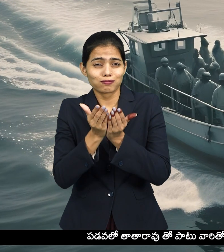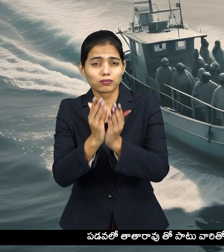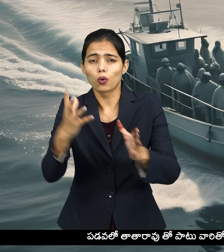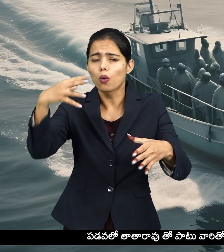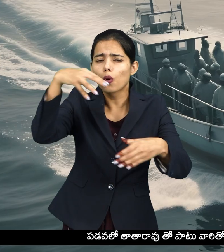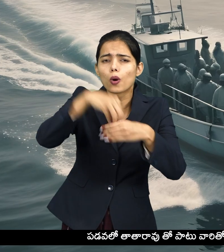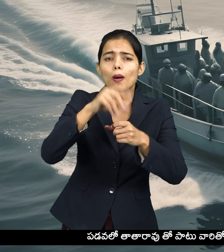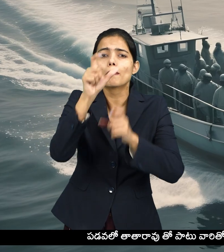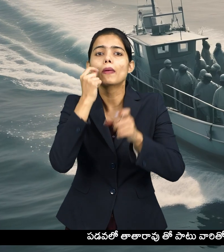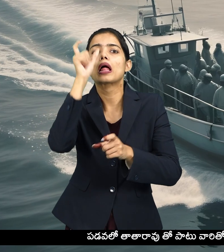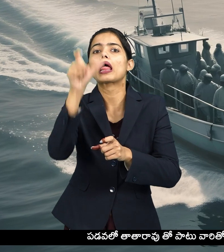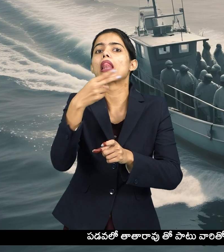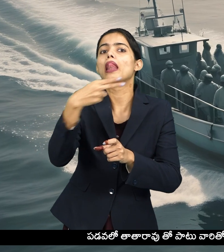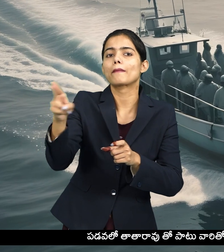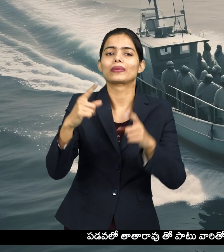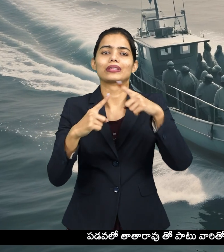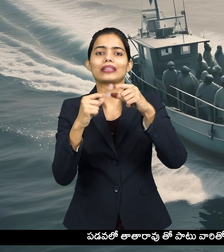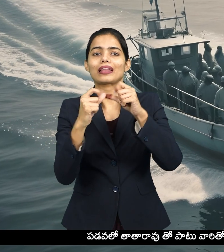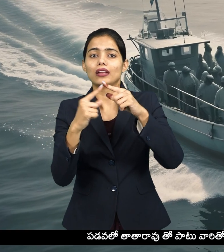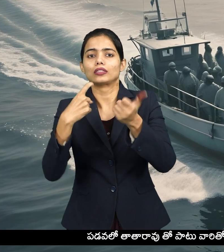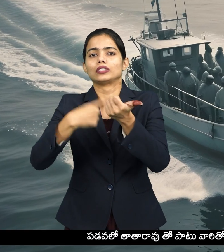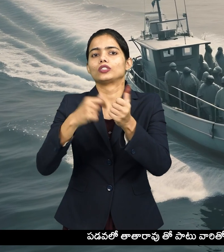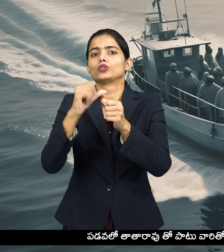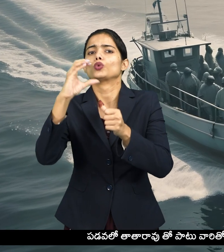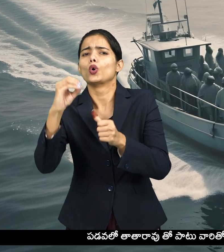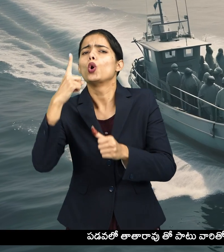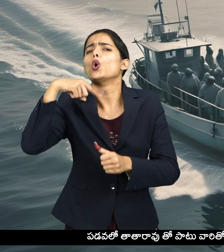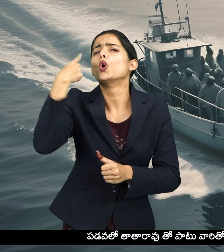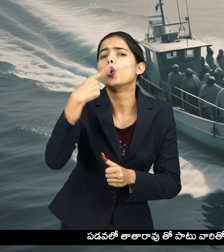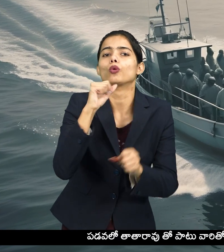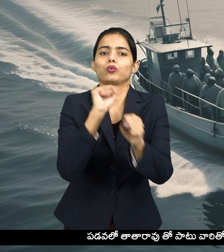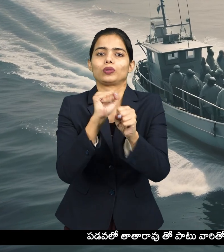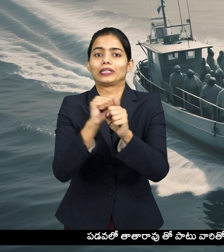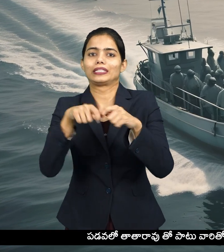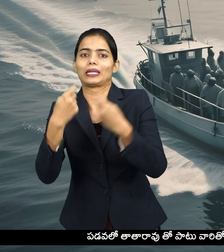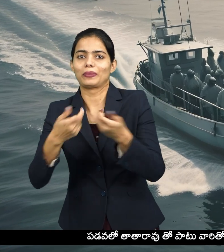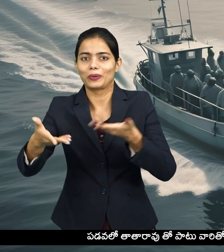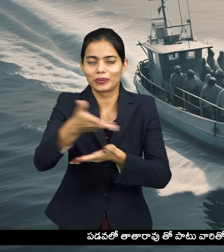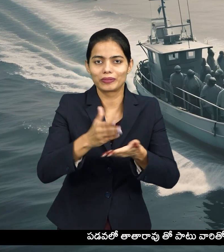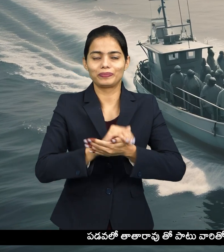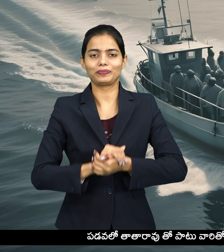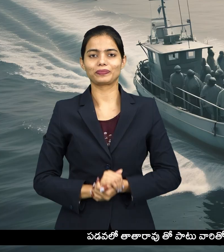పడవలో తాతారావుతో పాటు వారితో కలిసి పనిచేస్తున్న 20 మంది సభ్యులు ఉన్నారు.